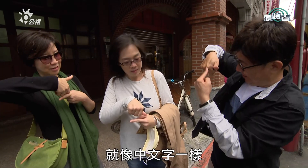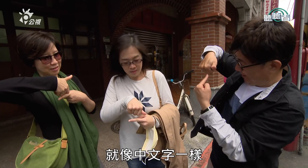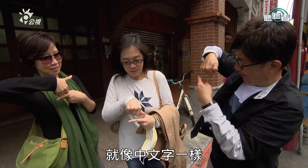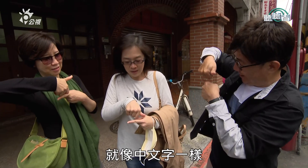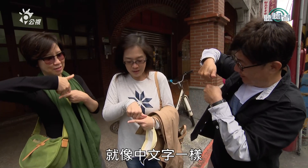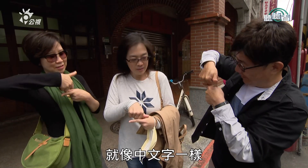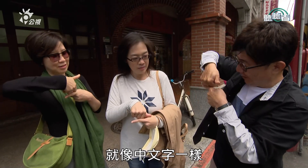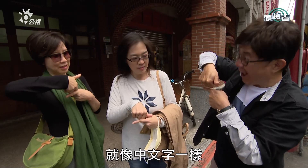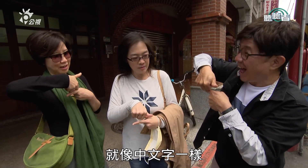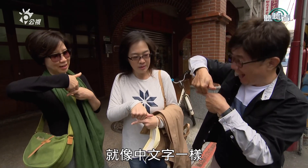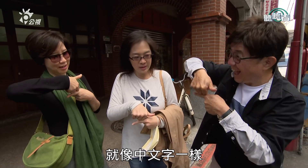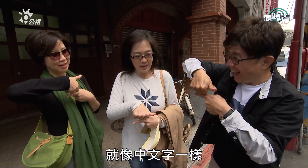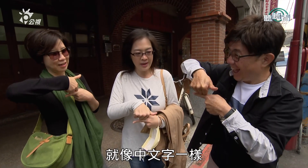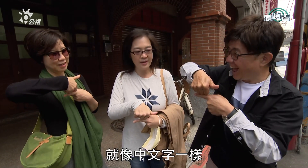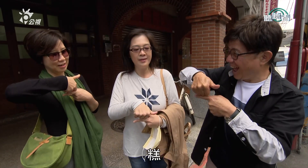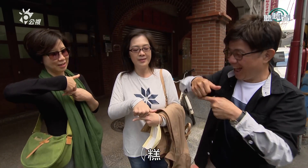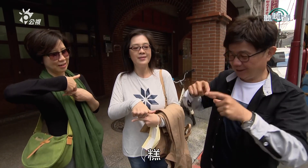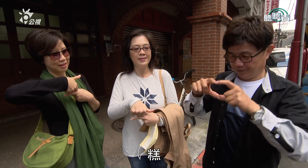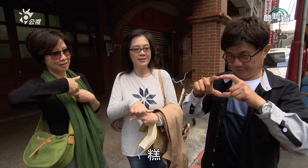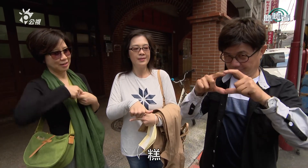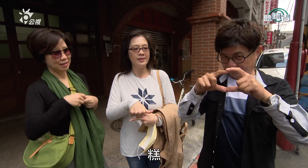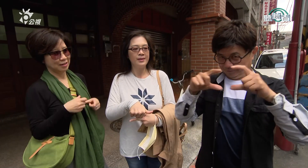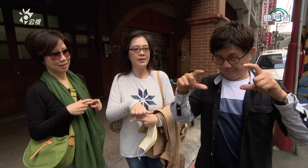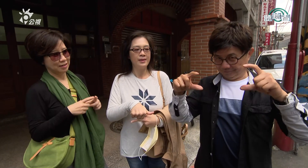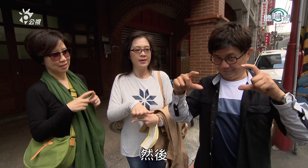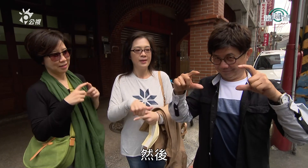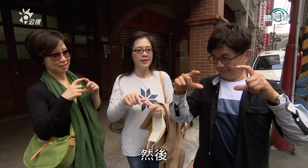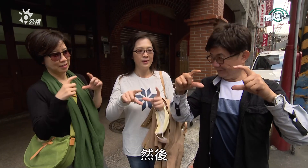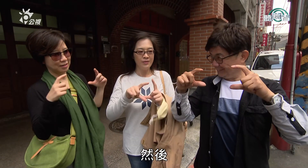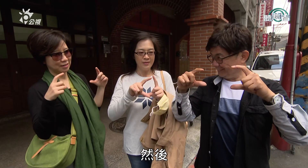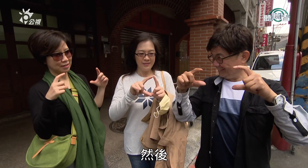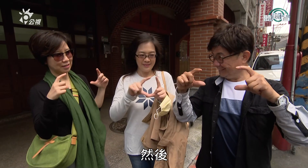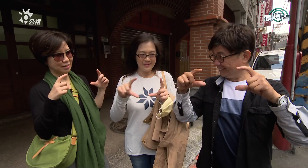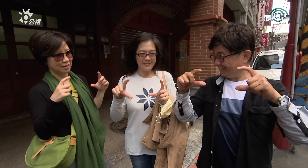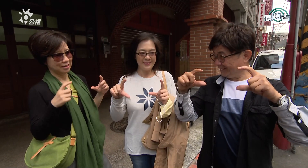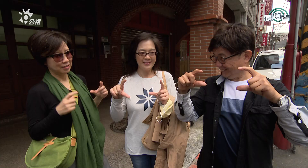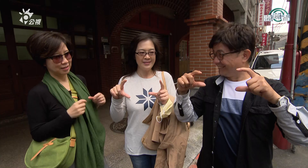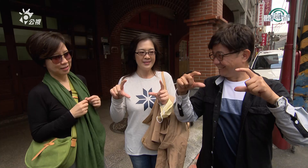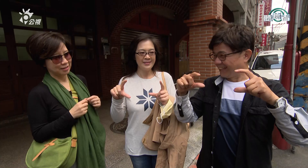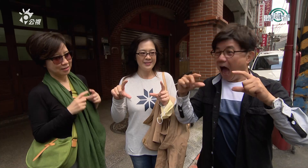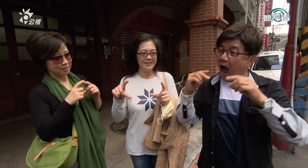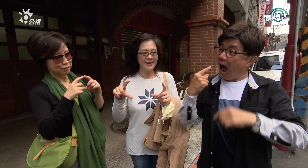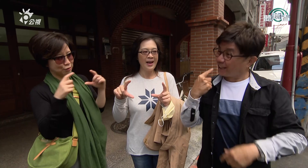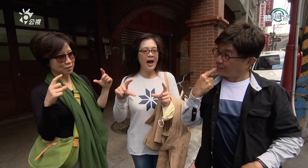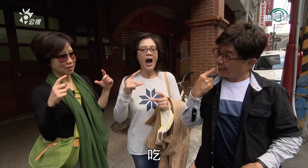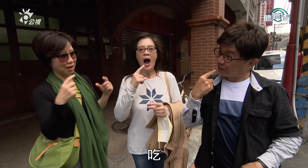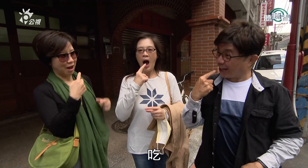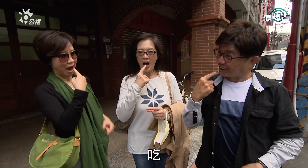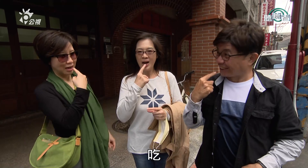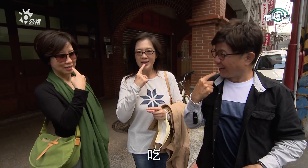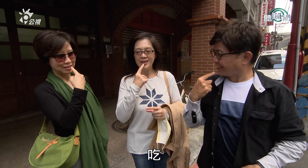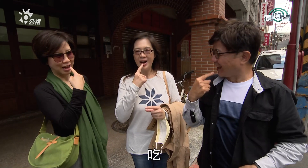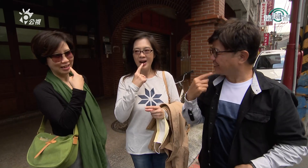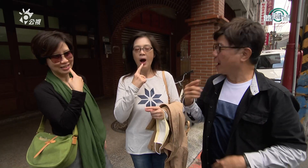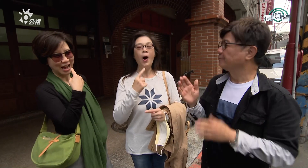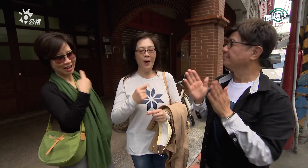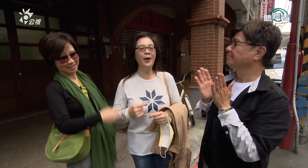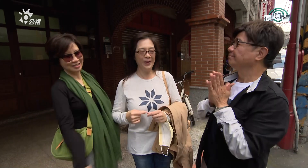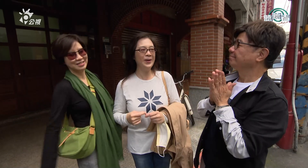就像中文字一样啊，高，哎，然后，哎，吃，来，